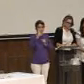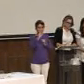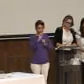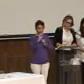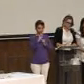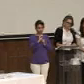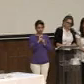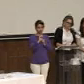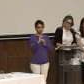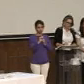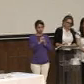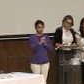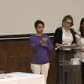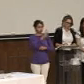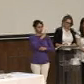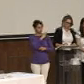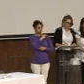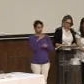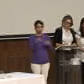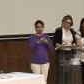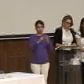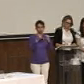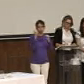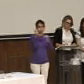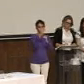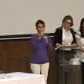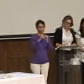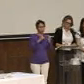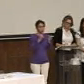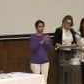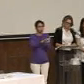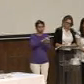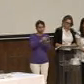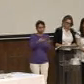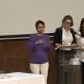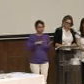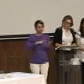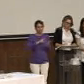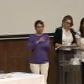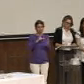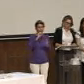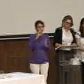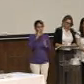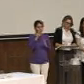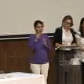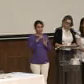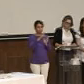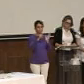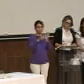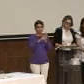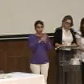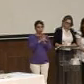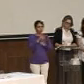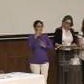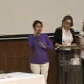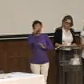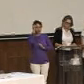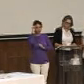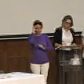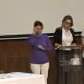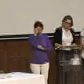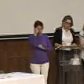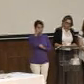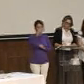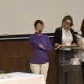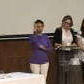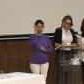para o ensino superior. Todos os processos seletivos têm cota para quem vem da escola pública, cota para quem vem do campo, cota para negros, cota para portadores